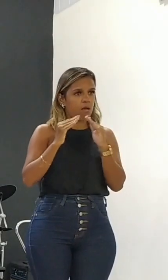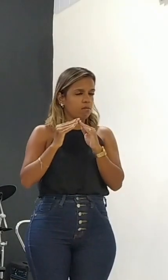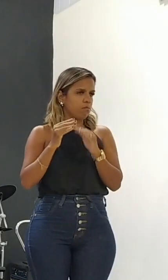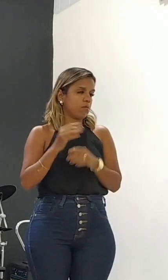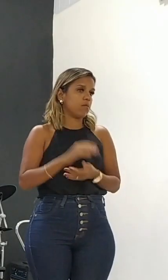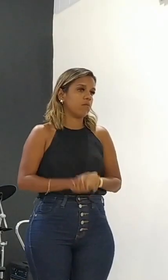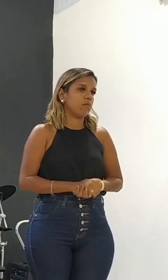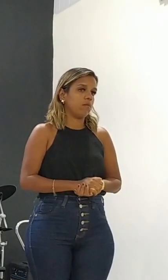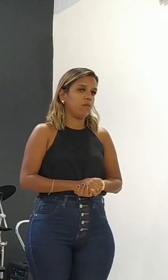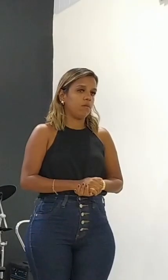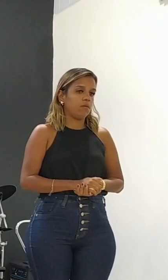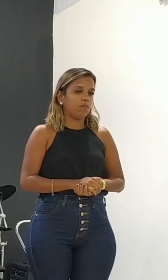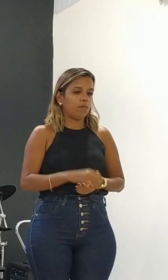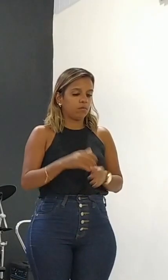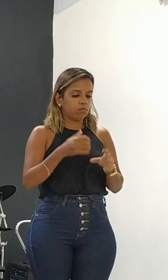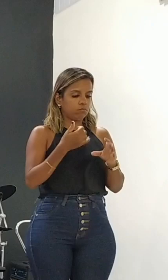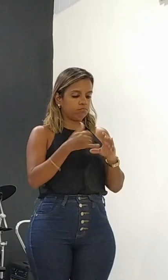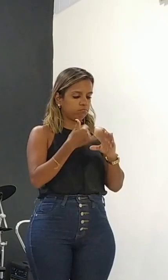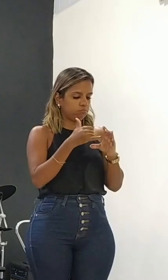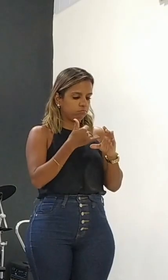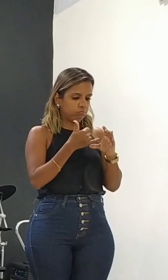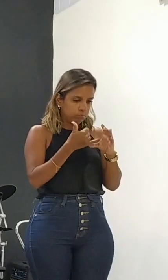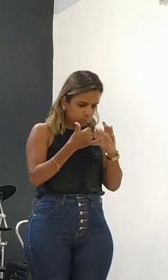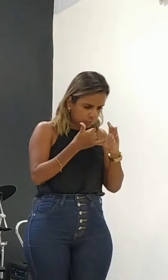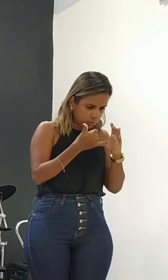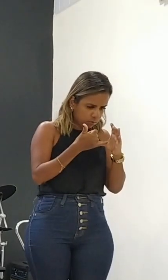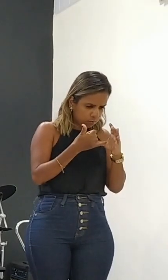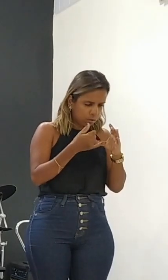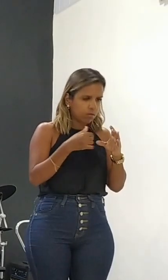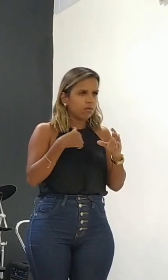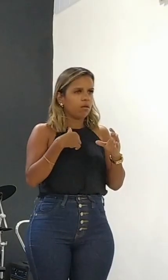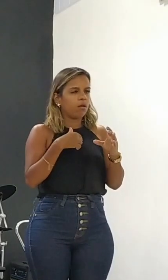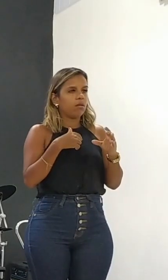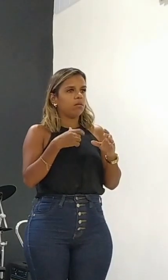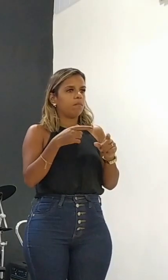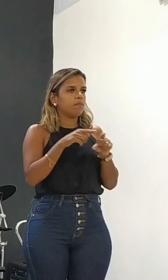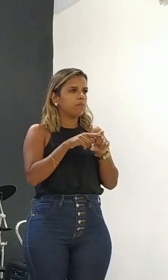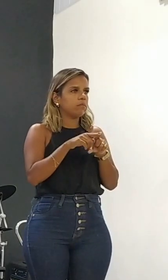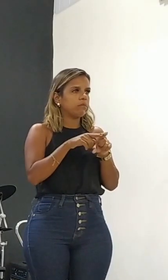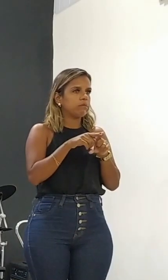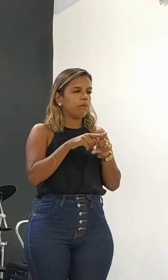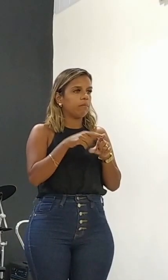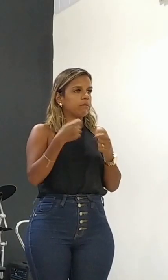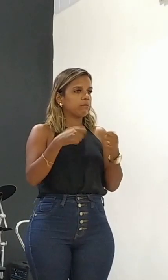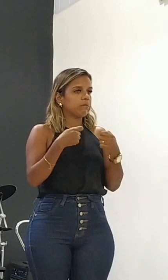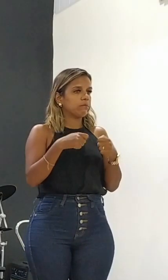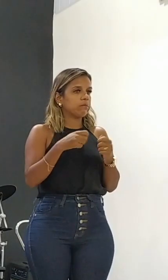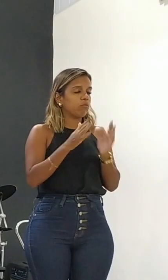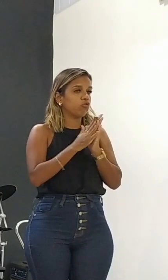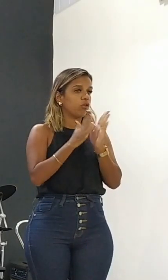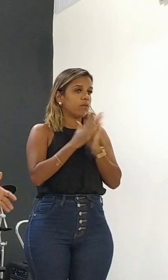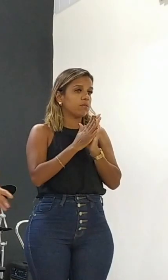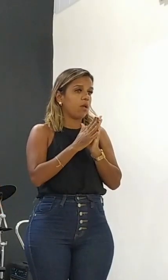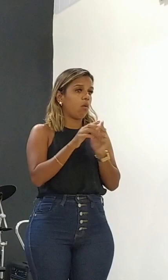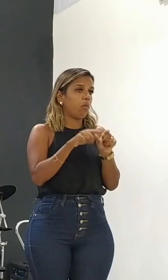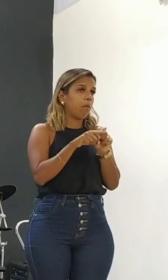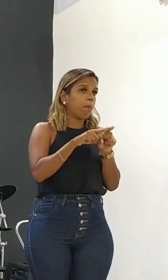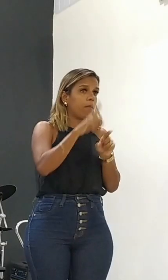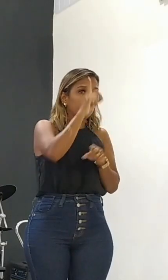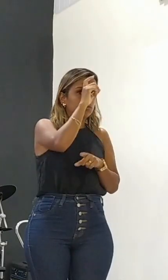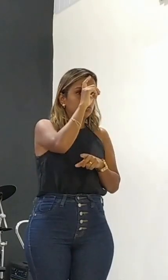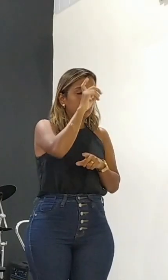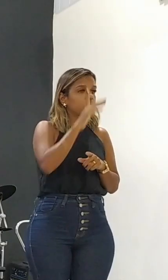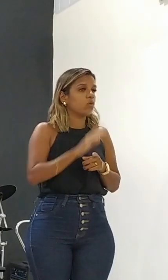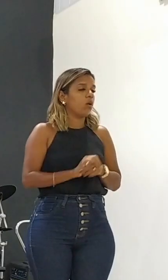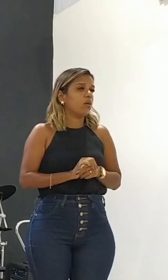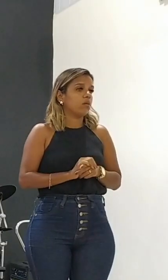no WhatsApp a buzina toca: irmão, estamos precisando de oração de uma pessoa no hospital. A buzina está tocando. O que a gente faz? A gente se junta